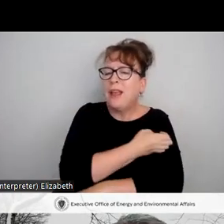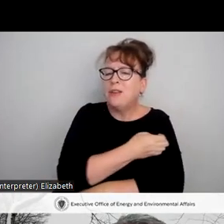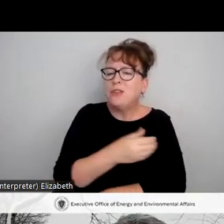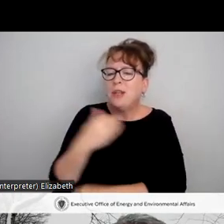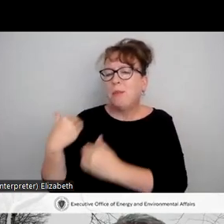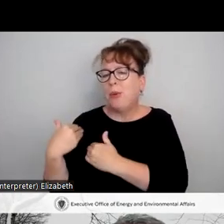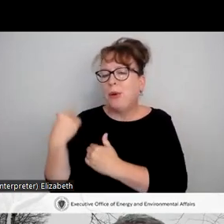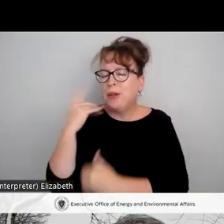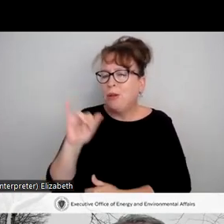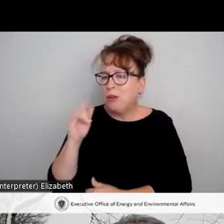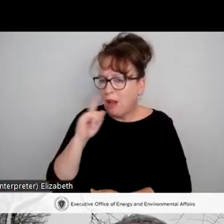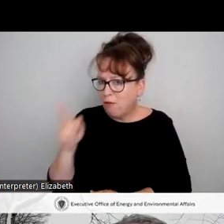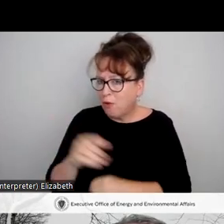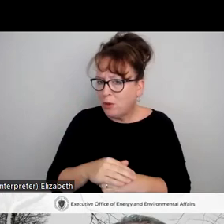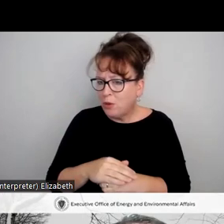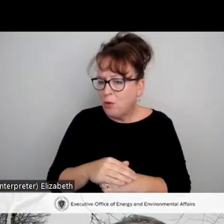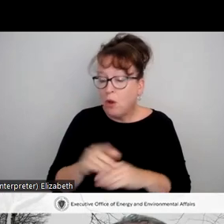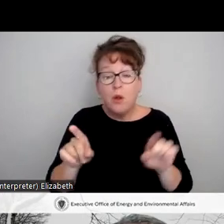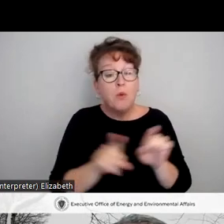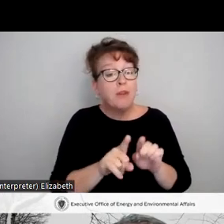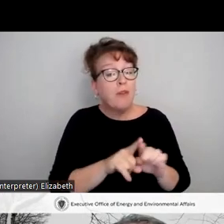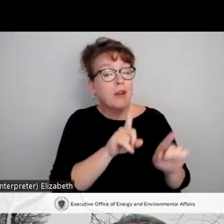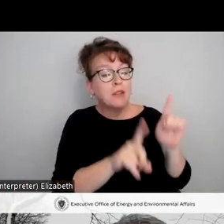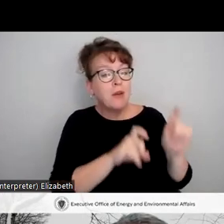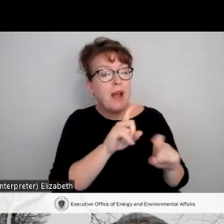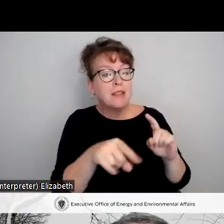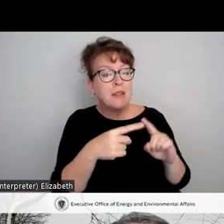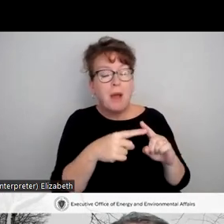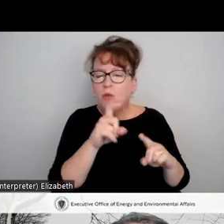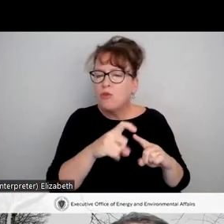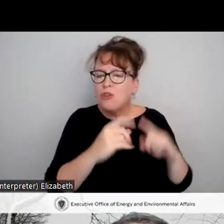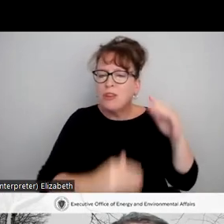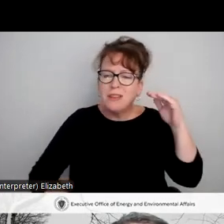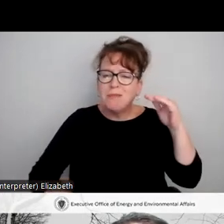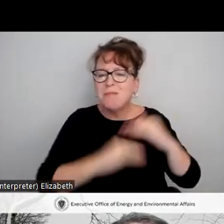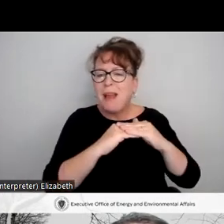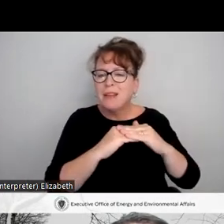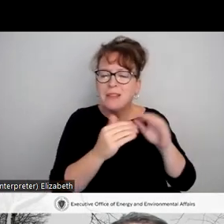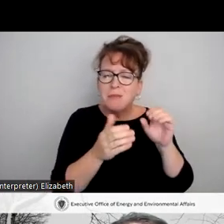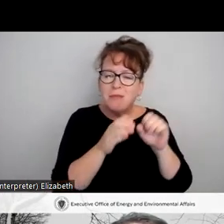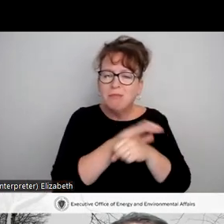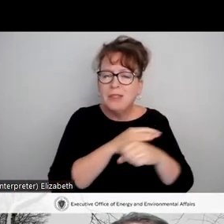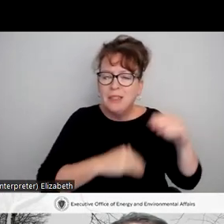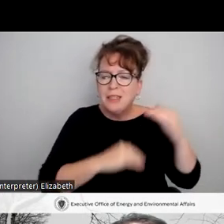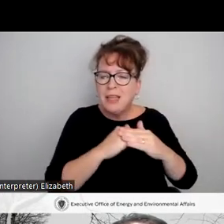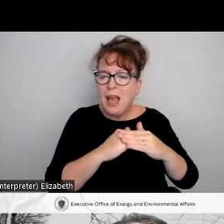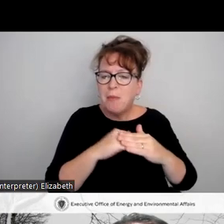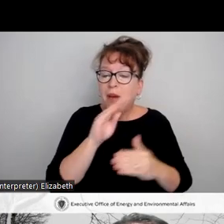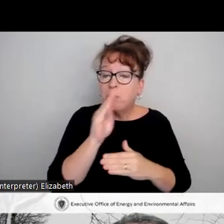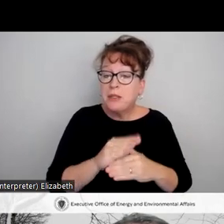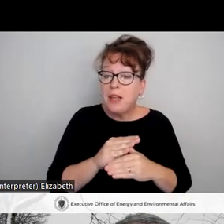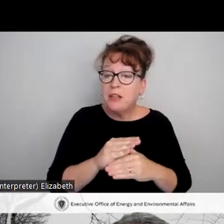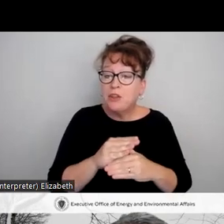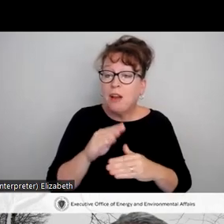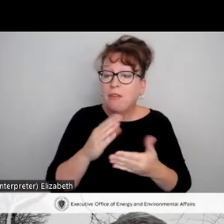cómo se ve o cómo usted ve esa obligación de la energía para usted y qué decisiones ha